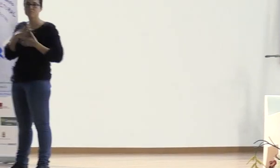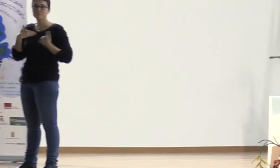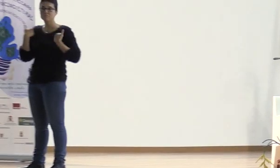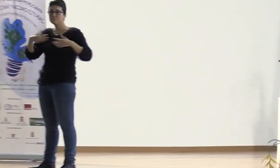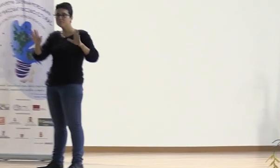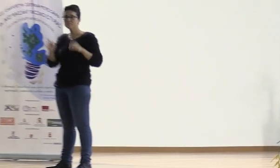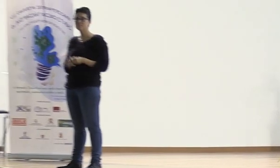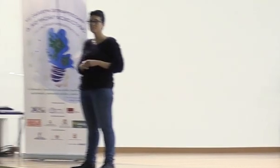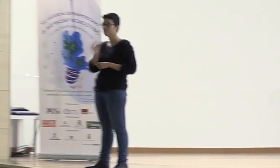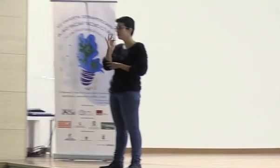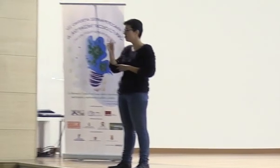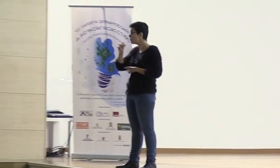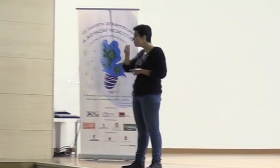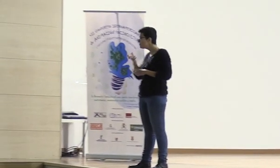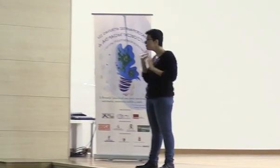turno después que hay tiempo.